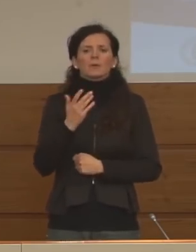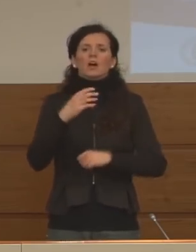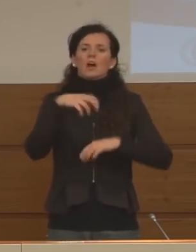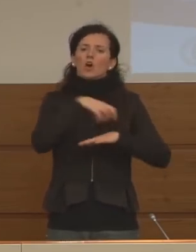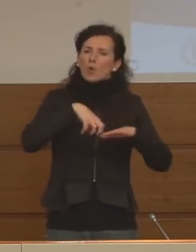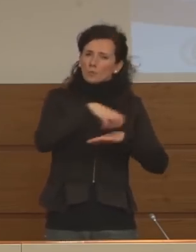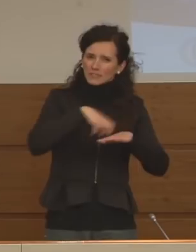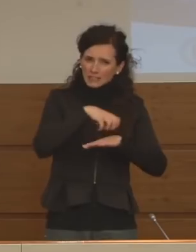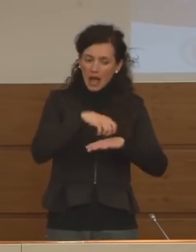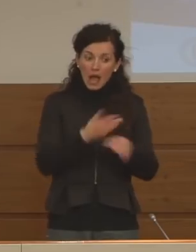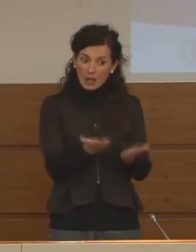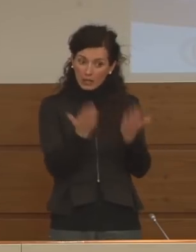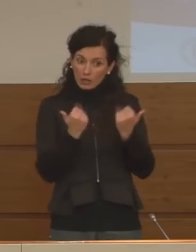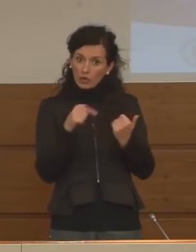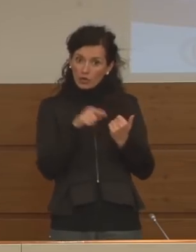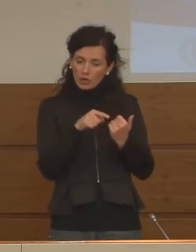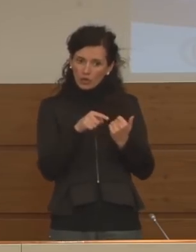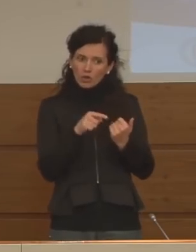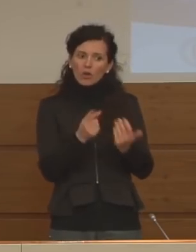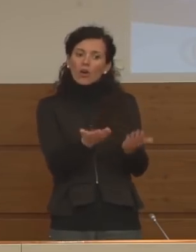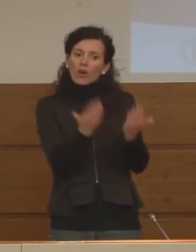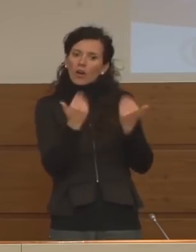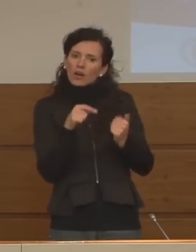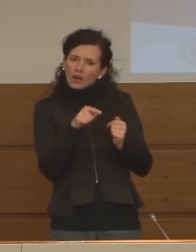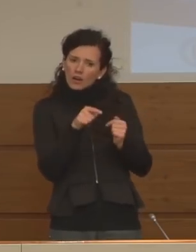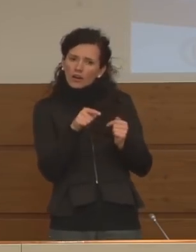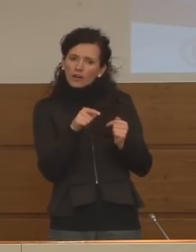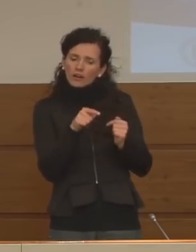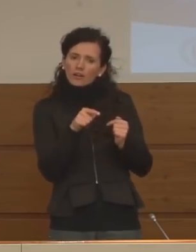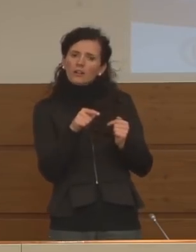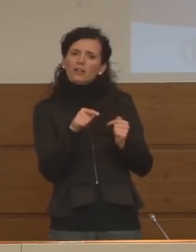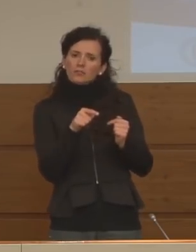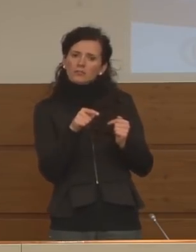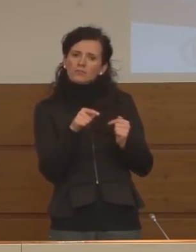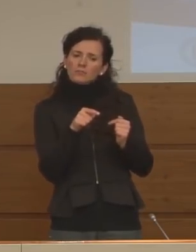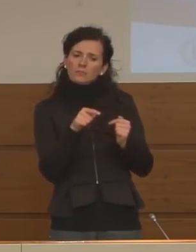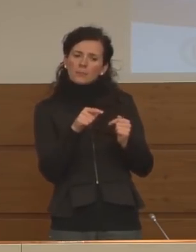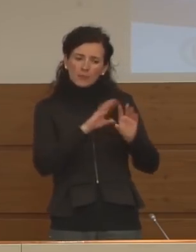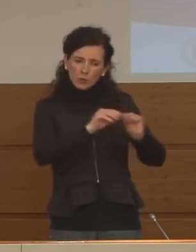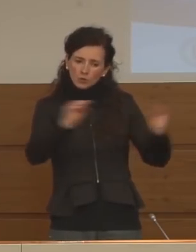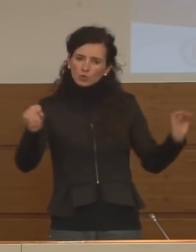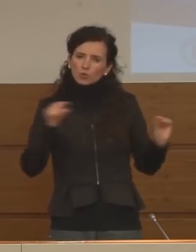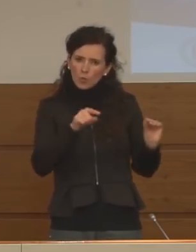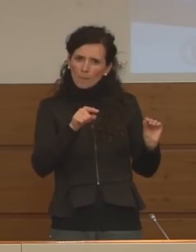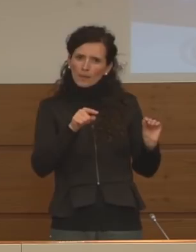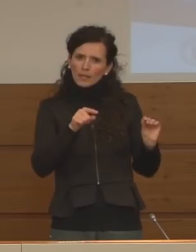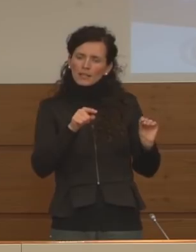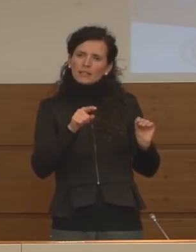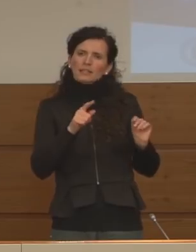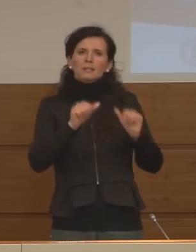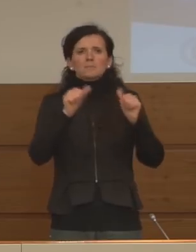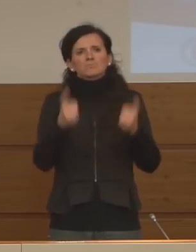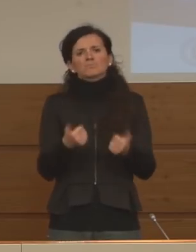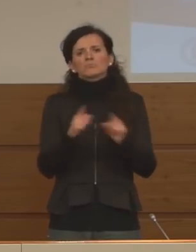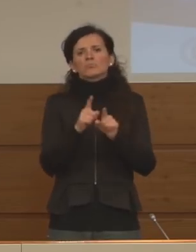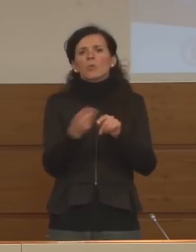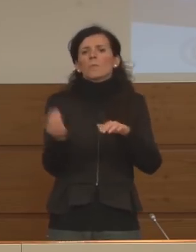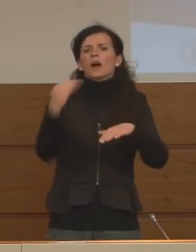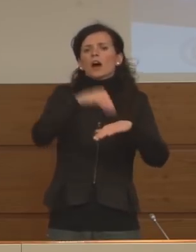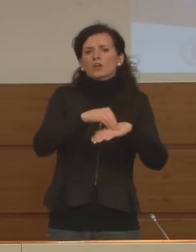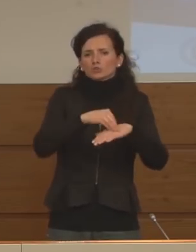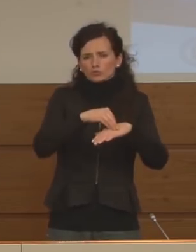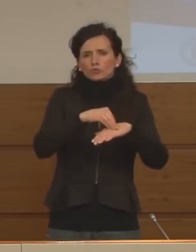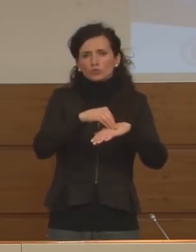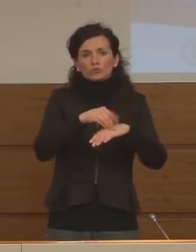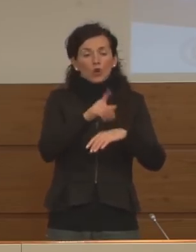sono e resteranno complementari in qualche misura suppletivi a quelli